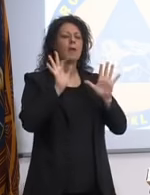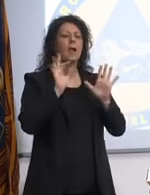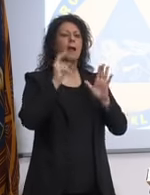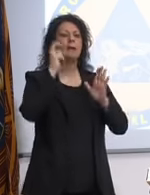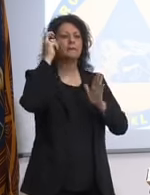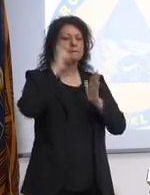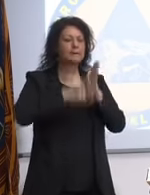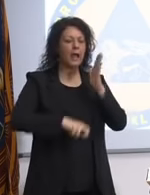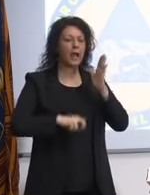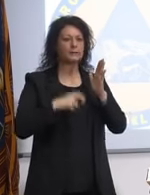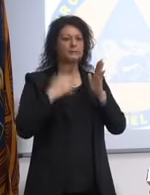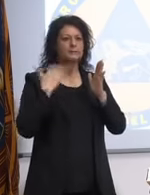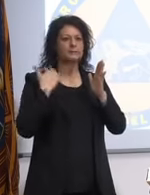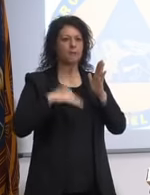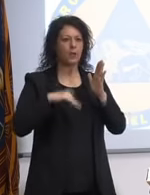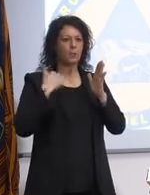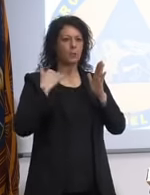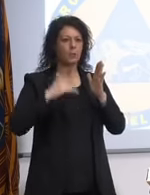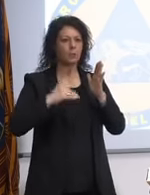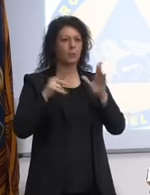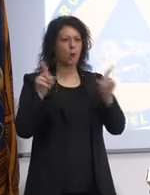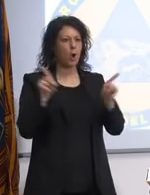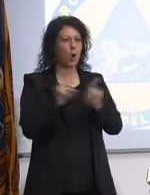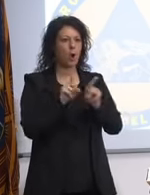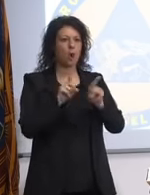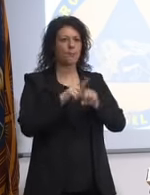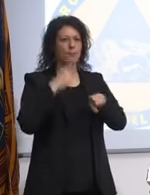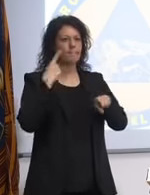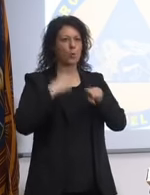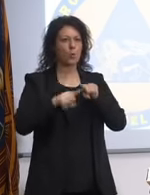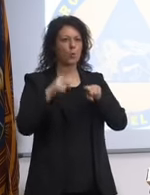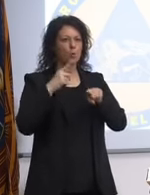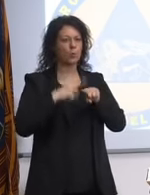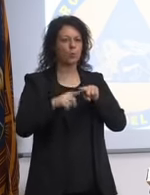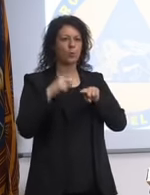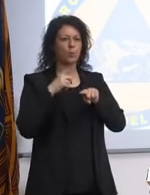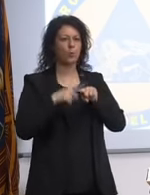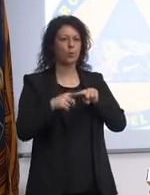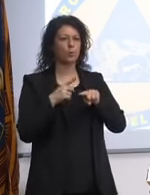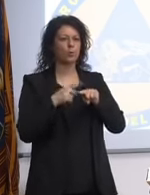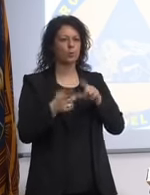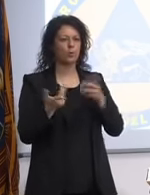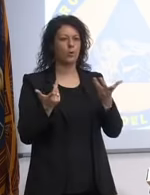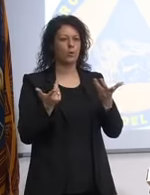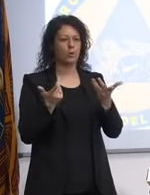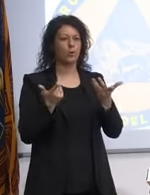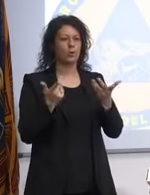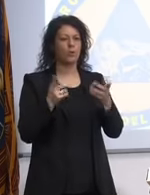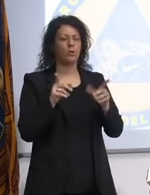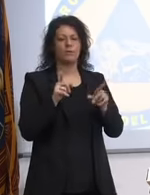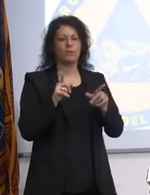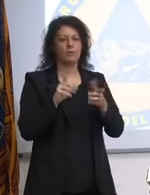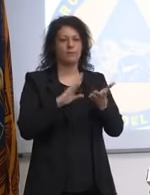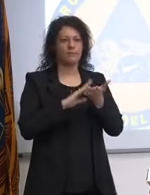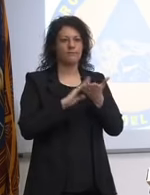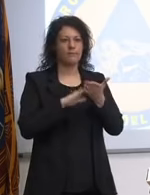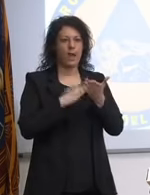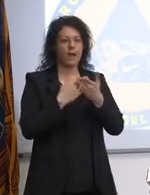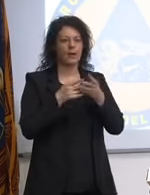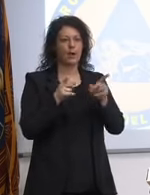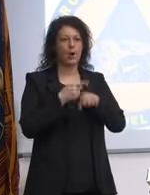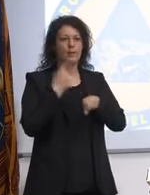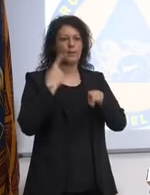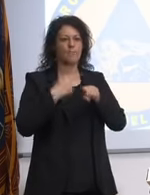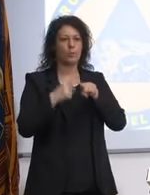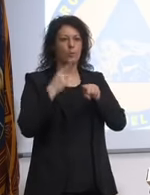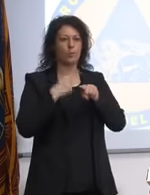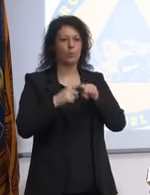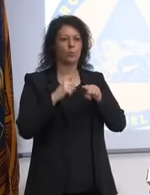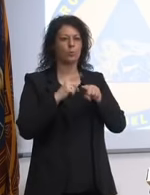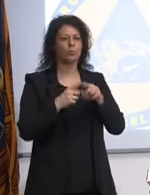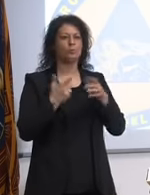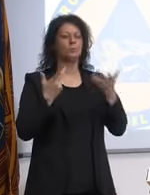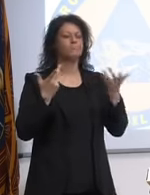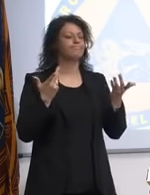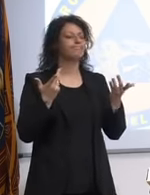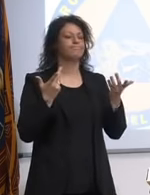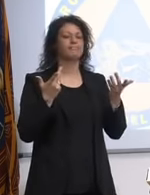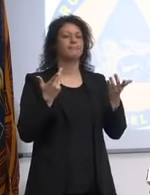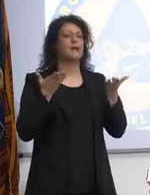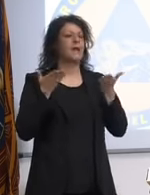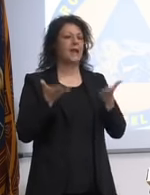mutuo, quindi dimmi subito che mi state proponendo un mutuo che ci mette a meno. Quindi non c'è una visione